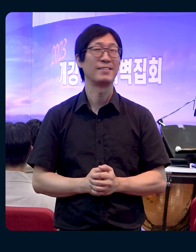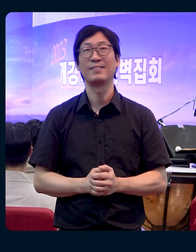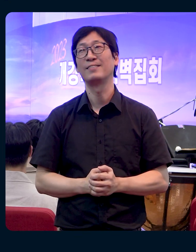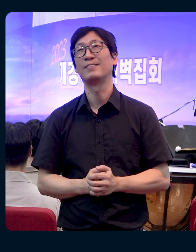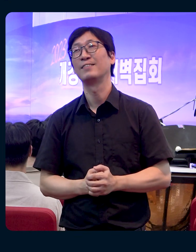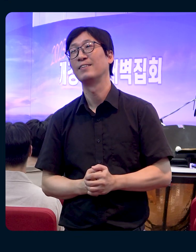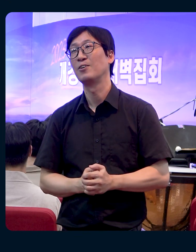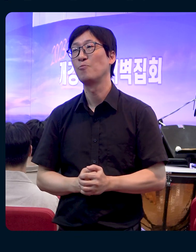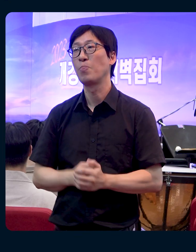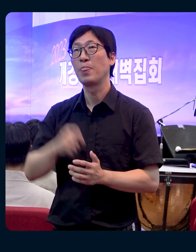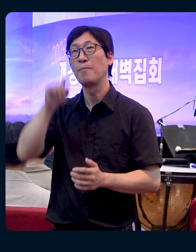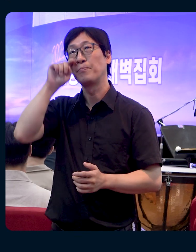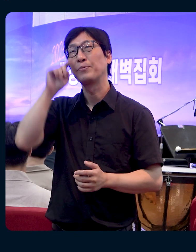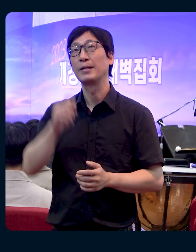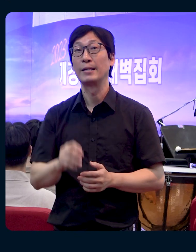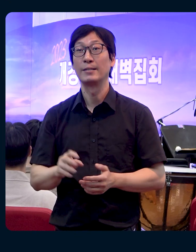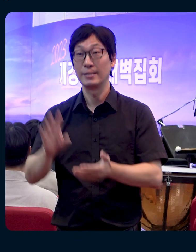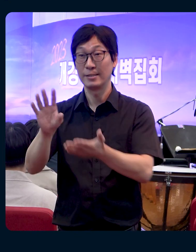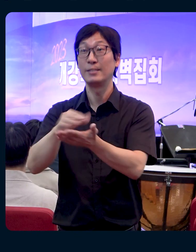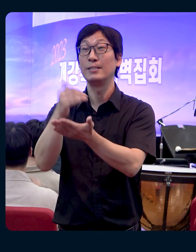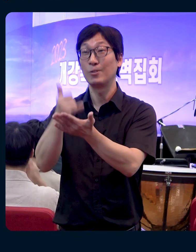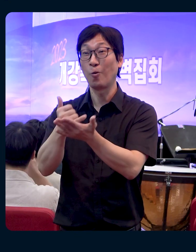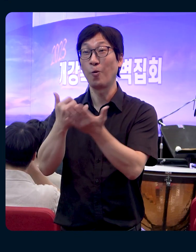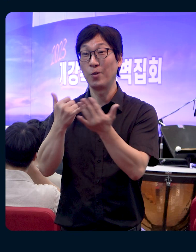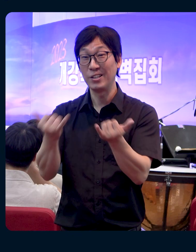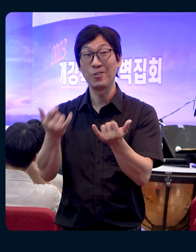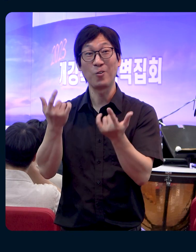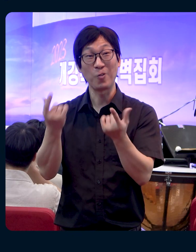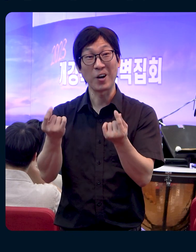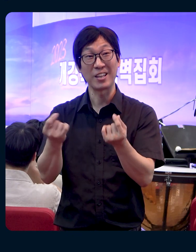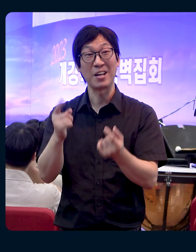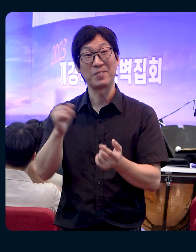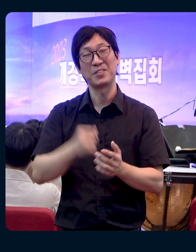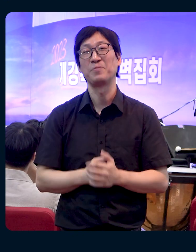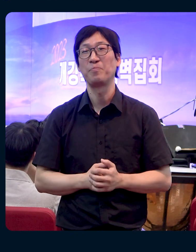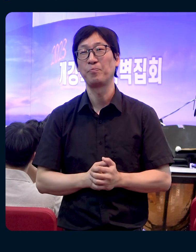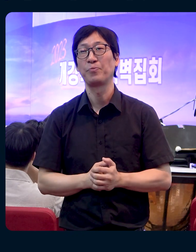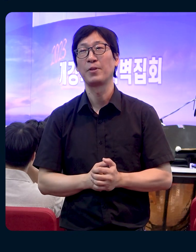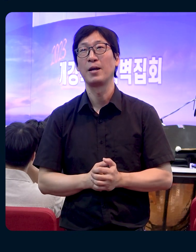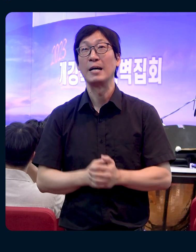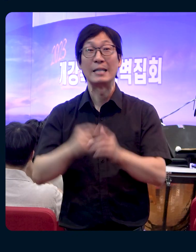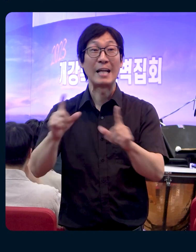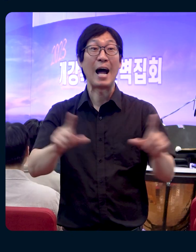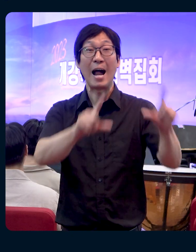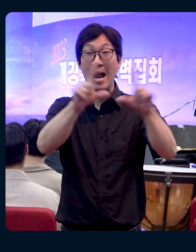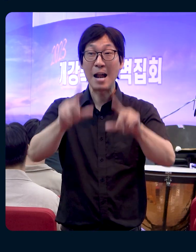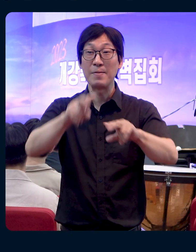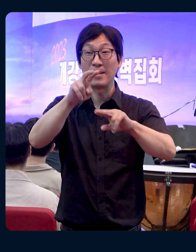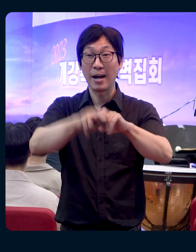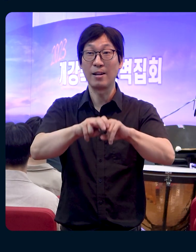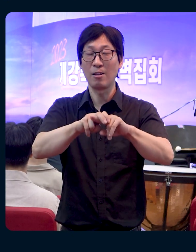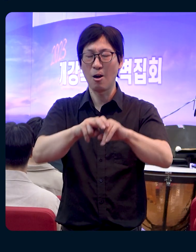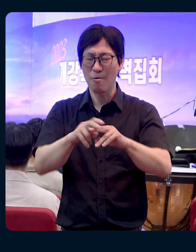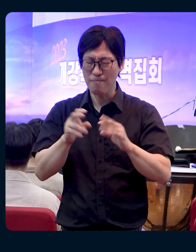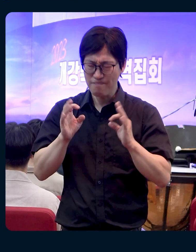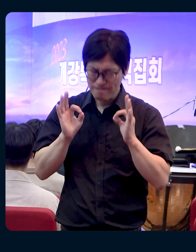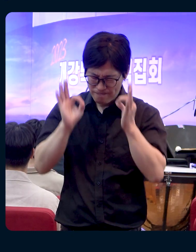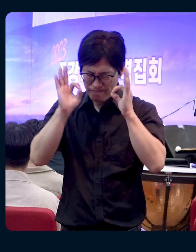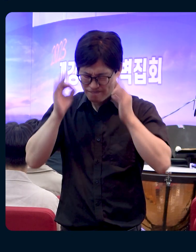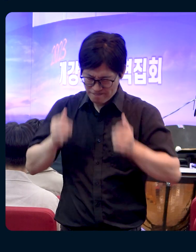여러분, 우리 그리스도인들이 주어진 자리에서, 그 삶의 자리에서 최선을